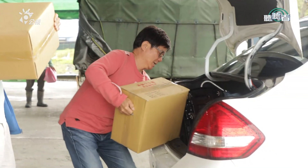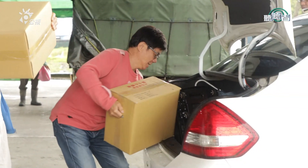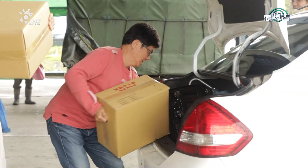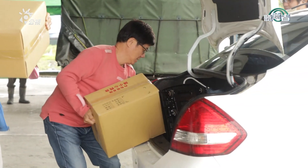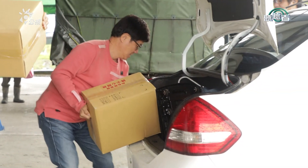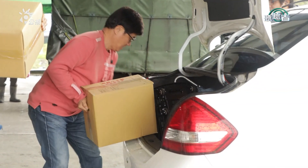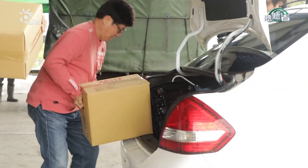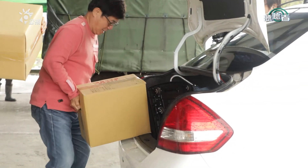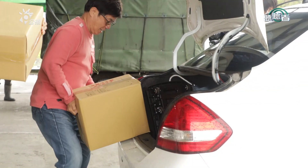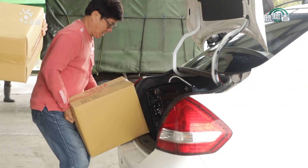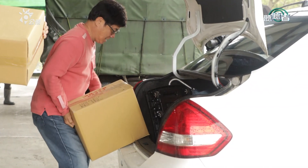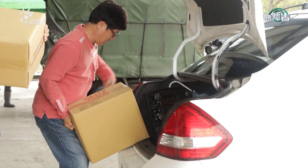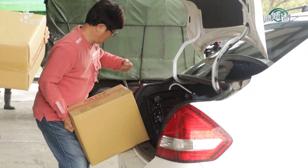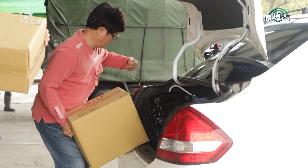哎呦，